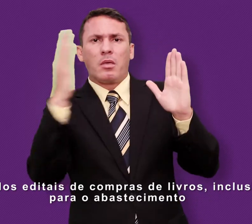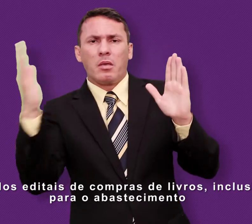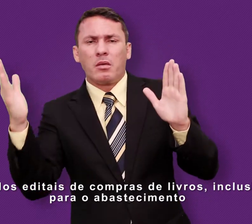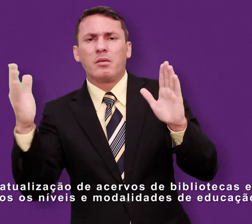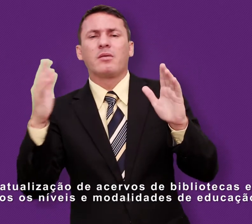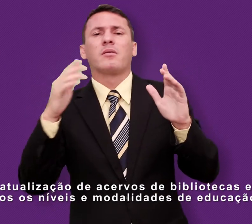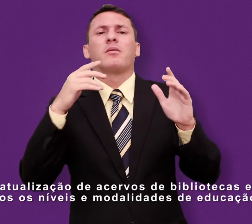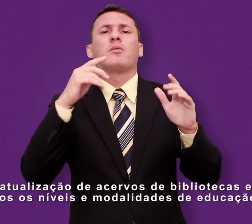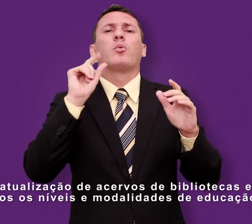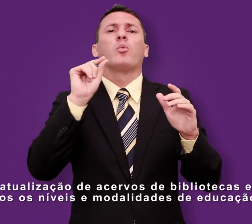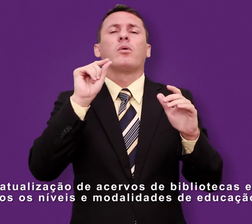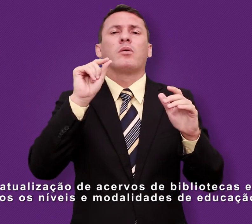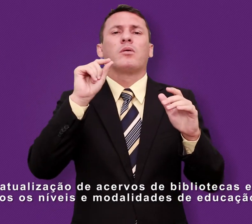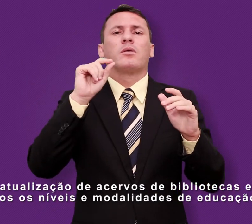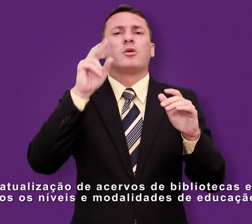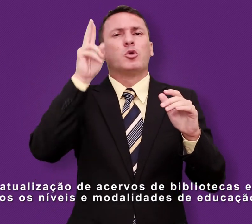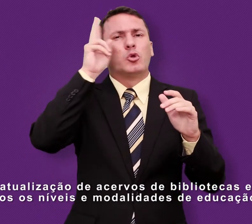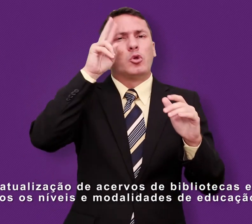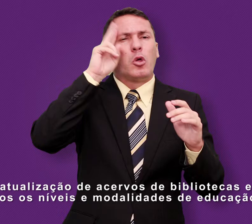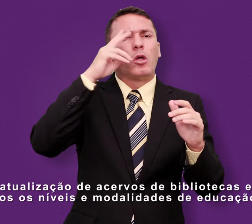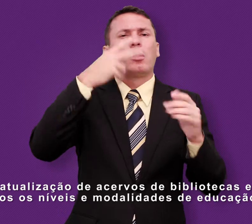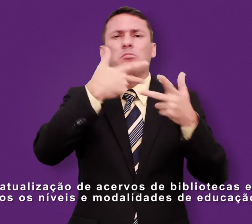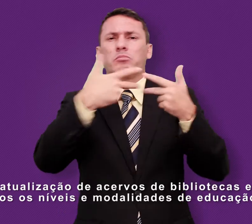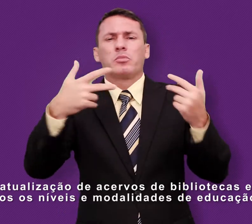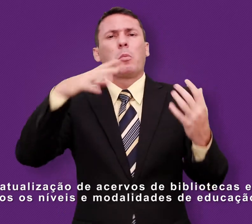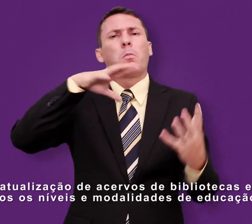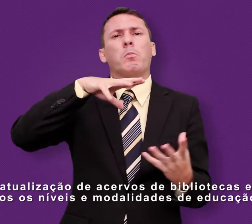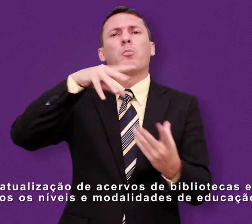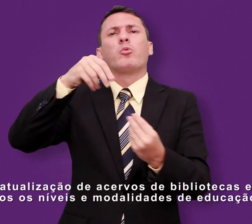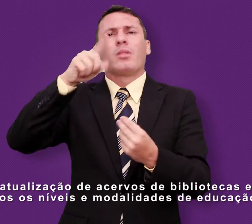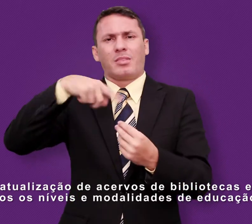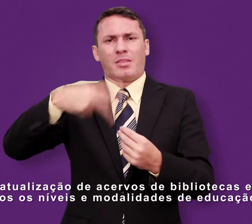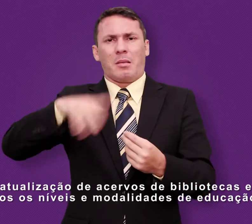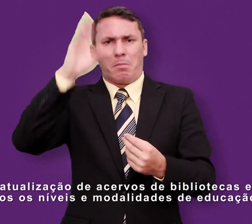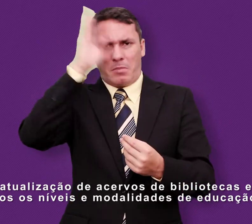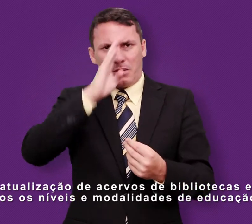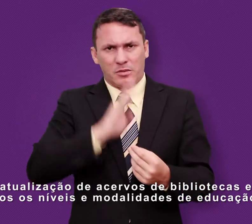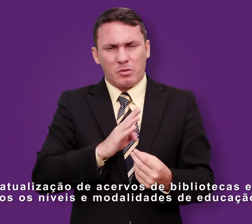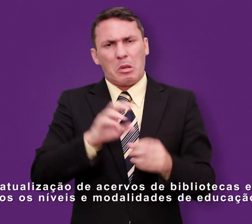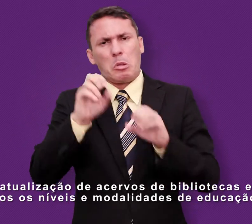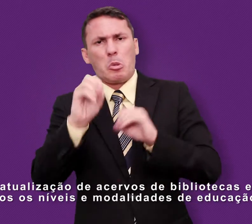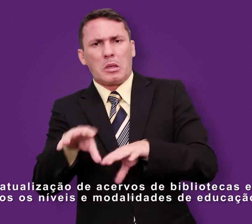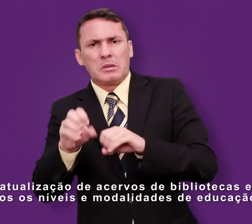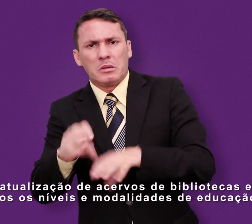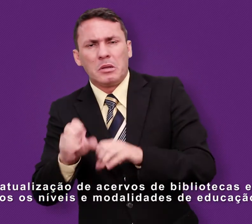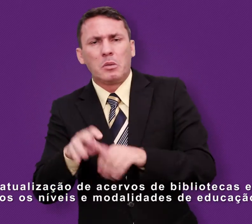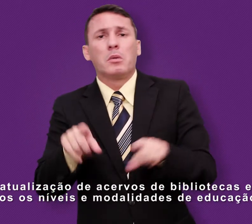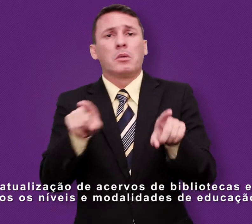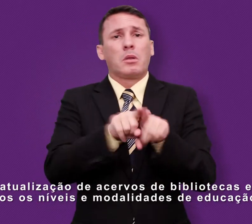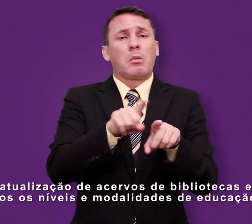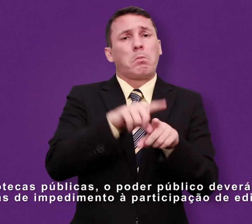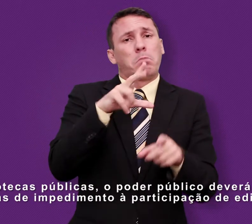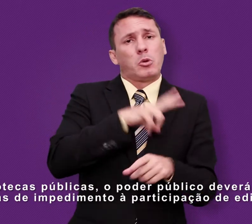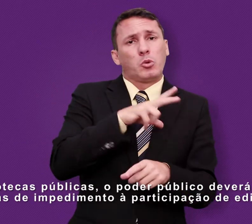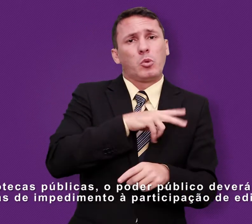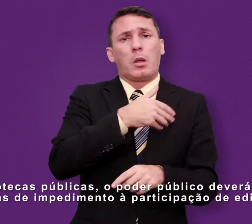abastecimento ou a atualização de acervos de bibliotecas em todos os níveis e modalidades de educação e de